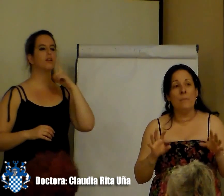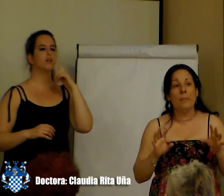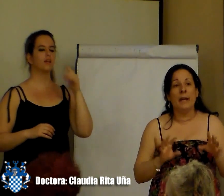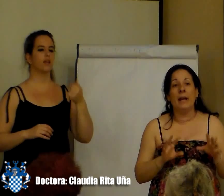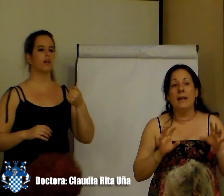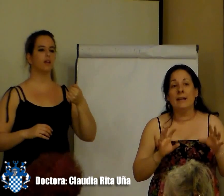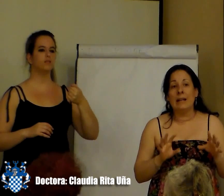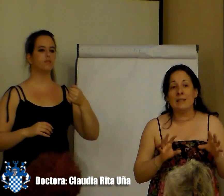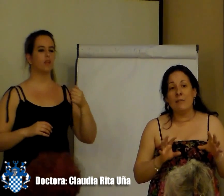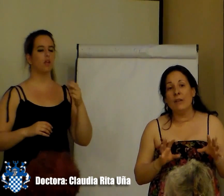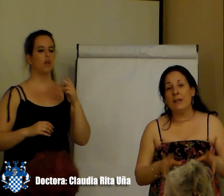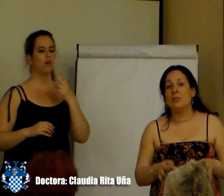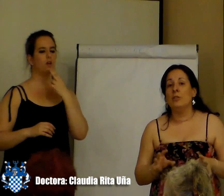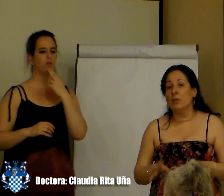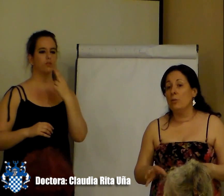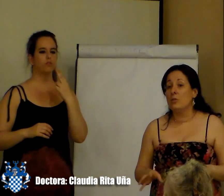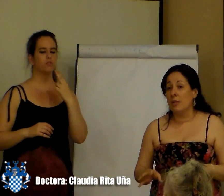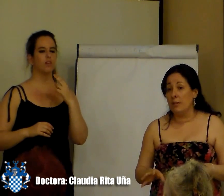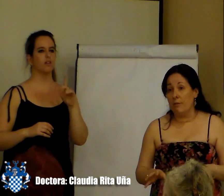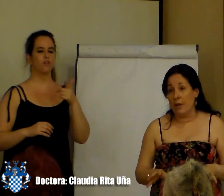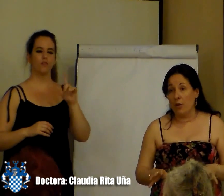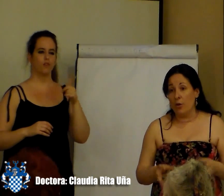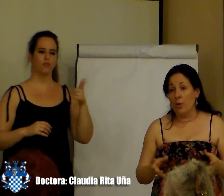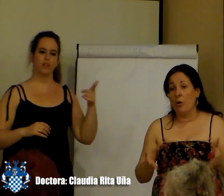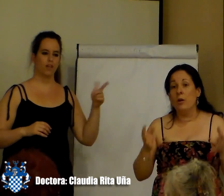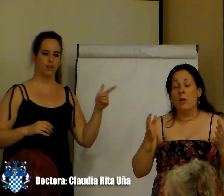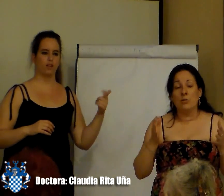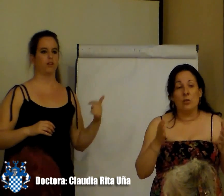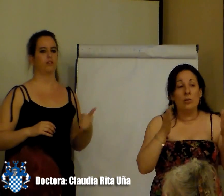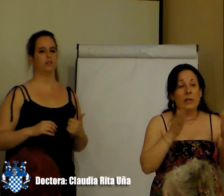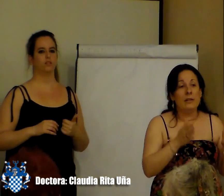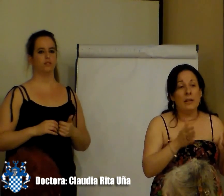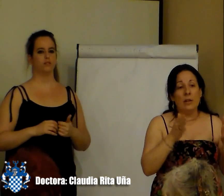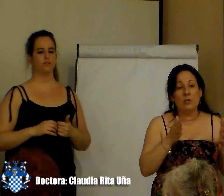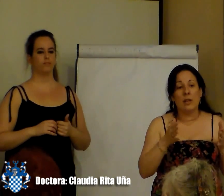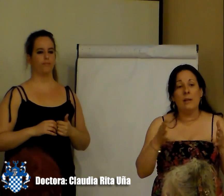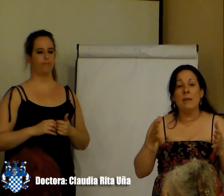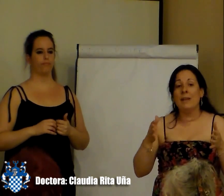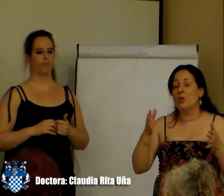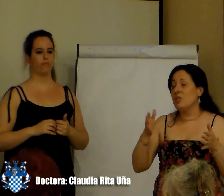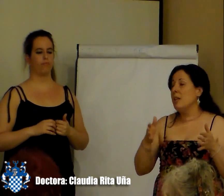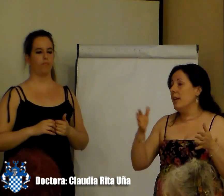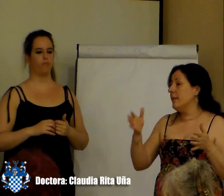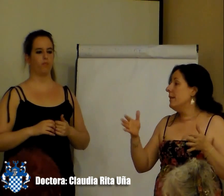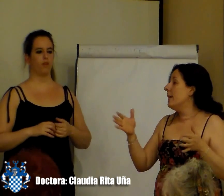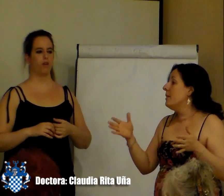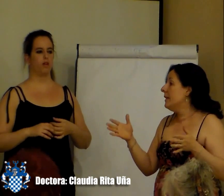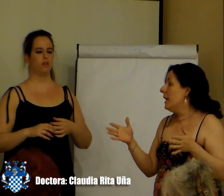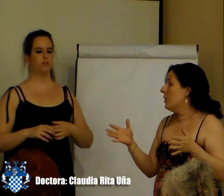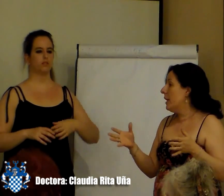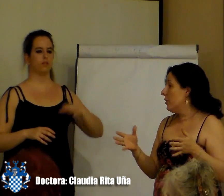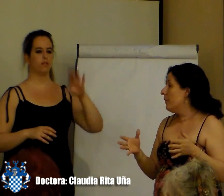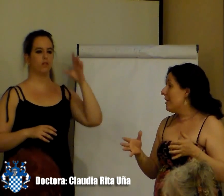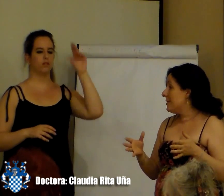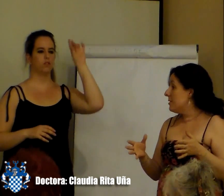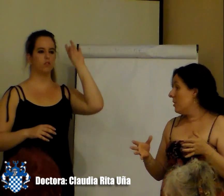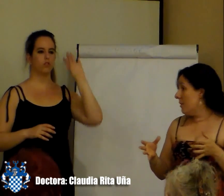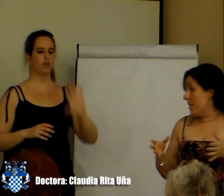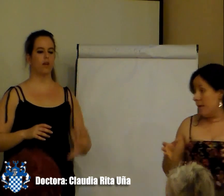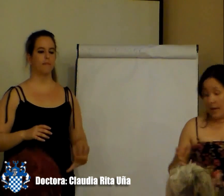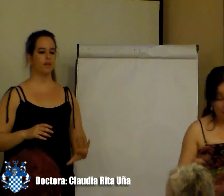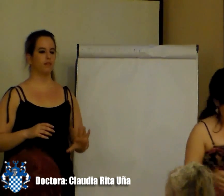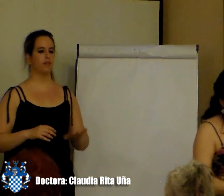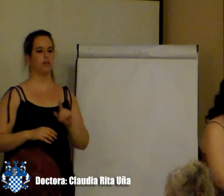estos criterios son para clasificación de estudios científicos, no son criterios que el médico sigue estrictamente a la hora de